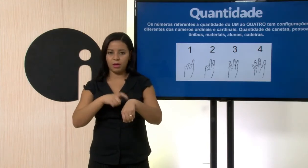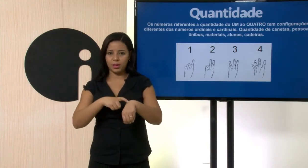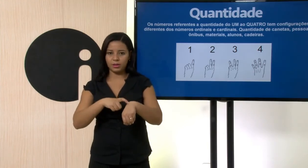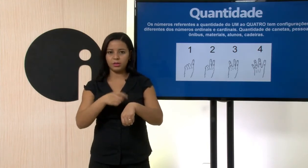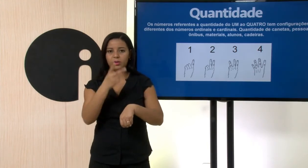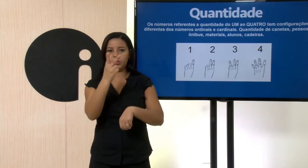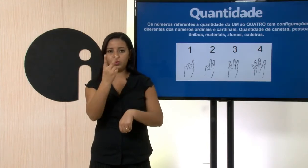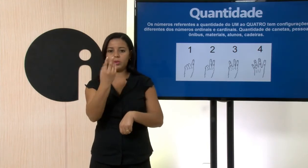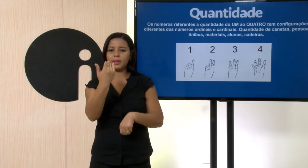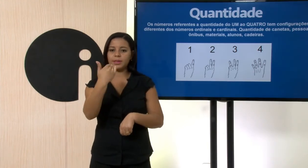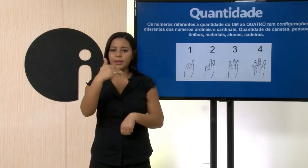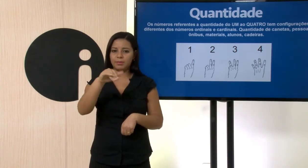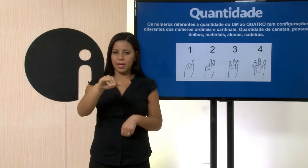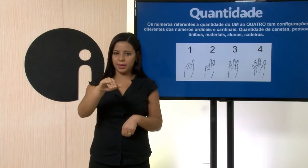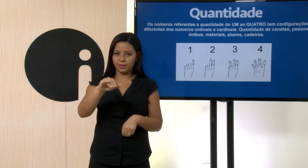hora, 2h30.